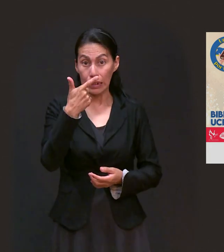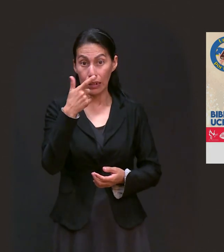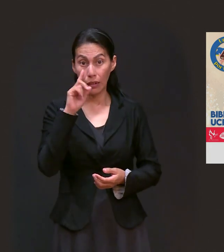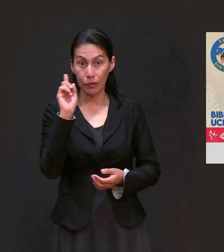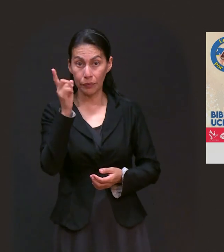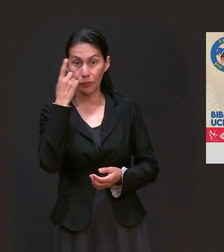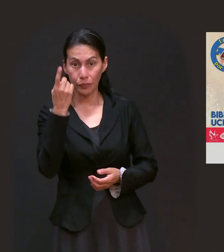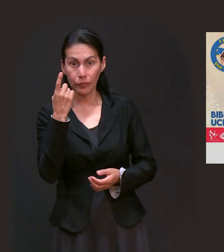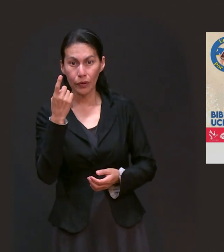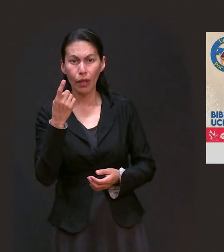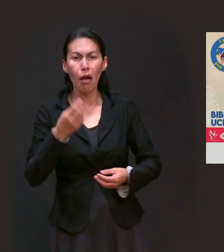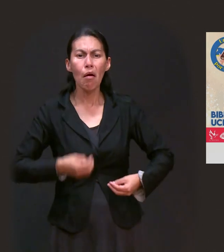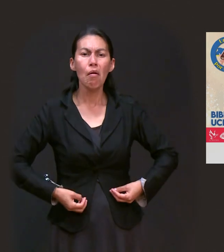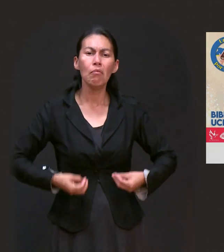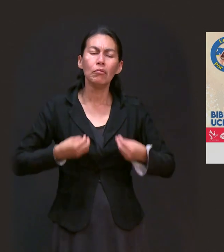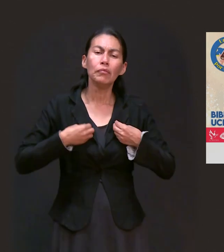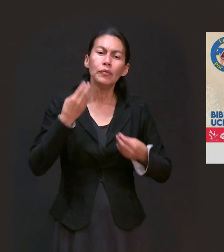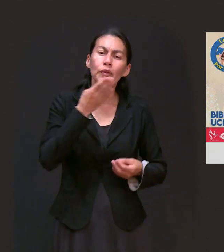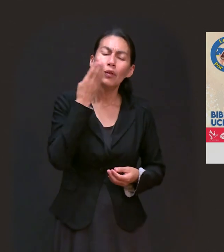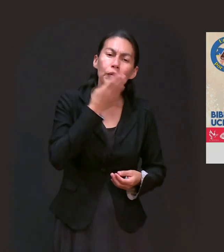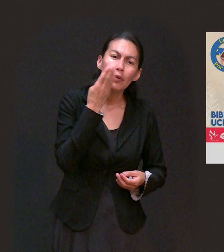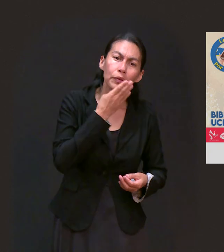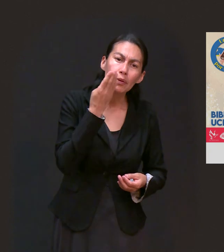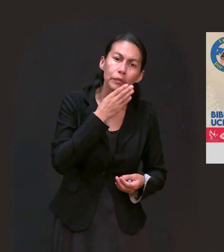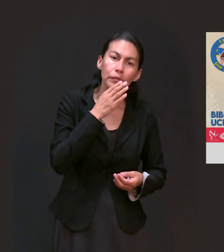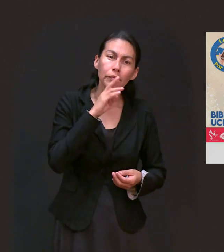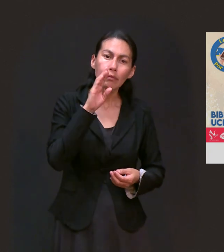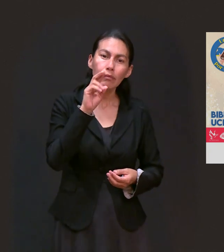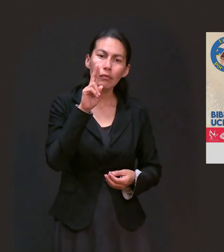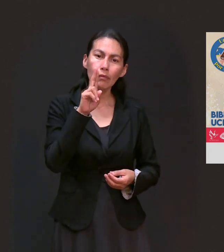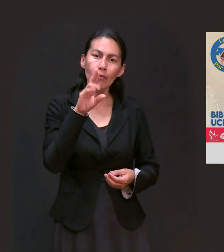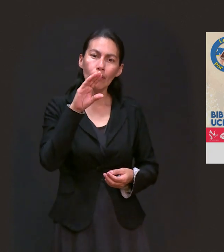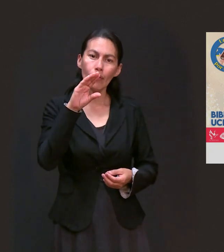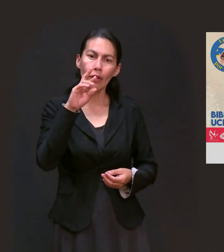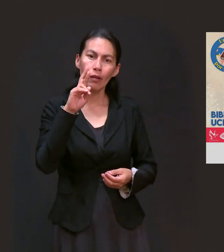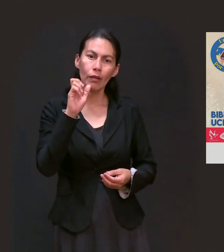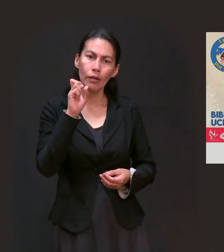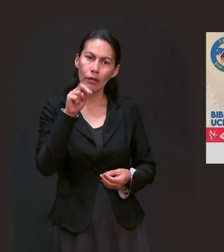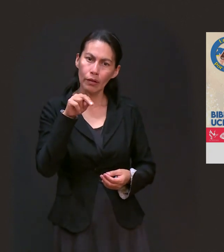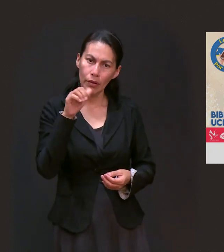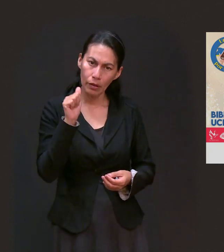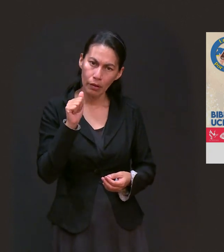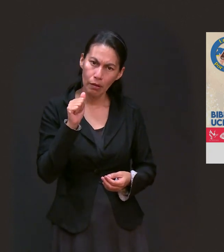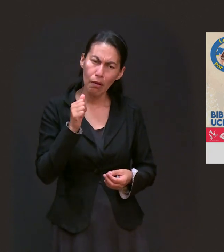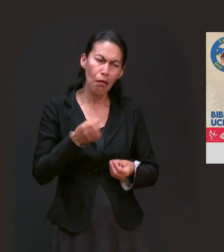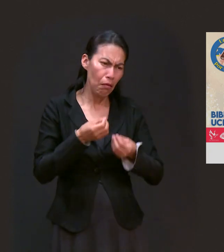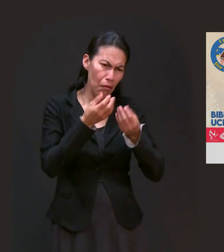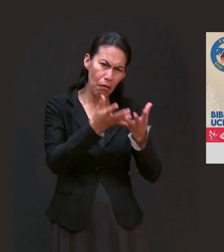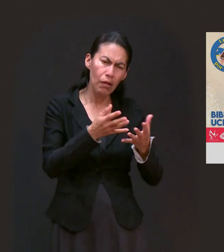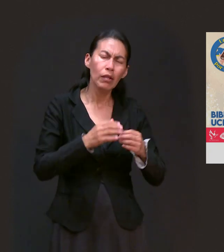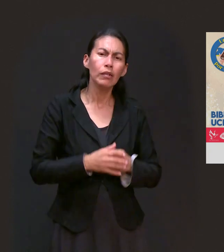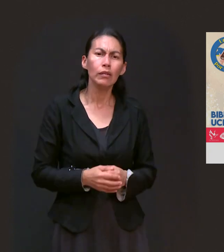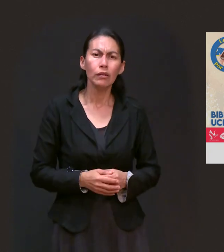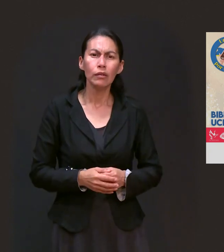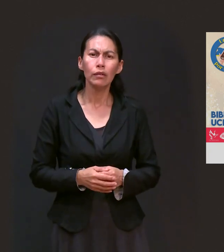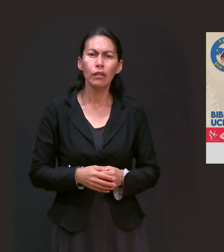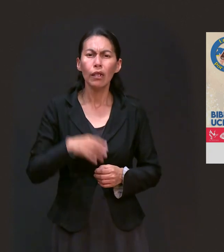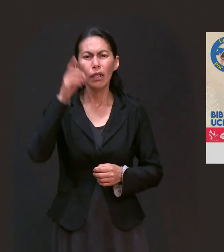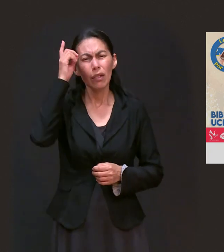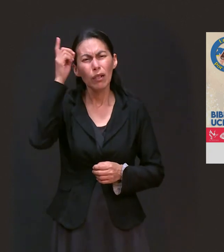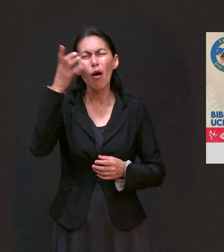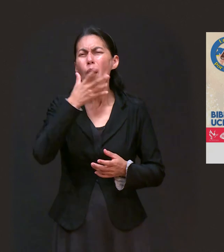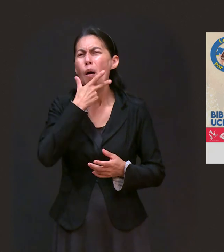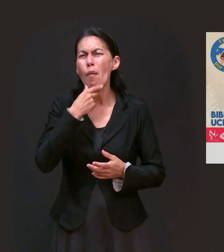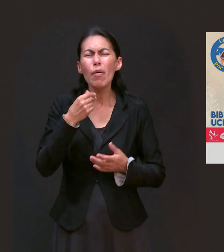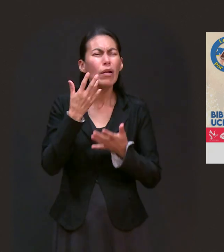una biblia en ucraniano para que el ucraniano que sufre los embates de la guerra pueda también tender